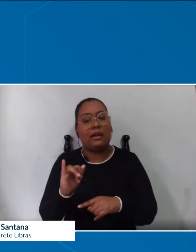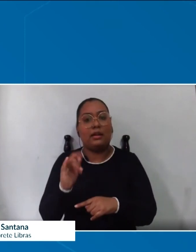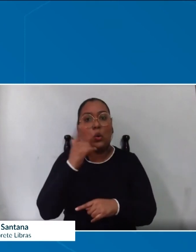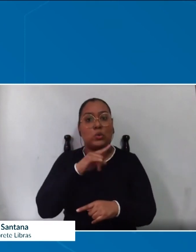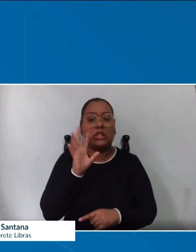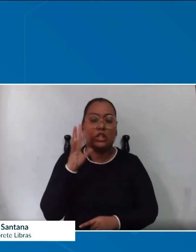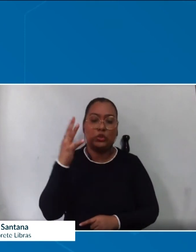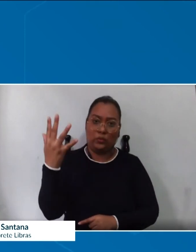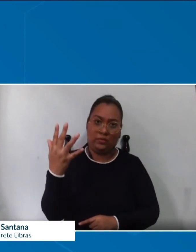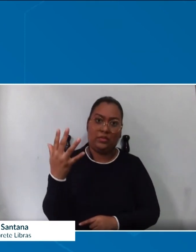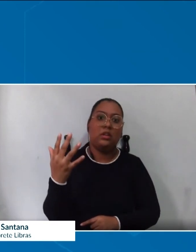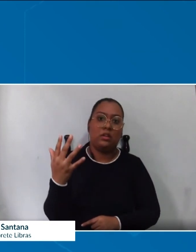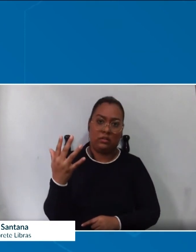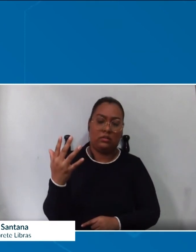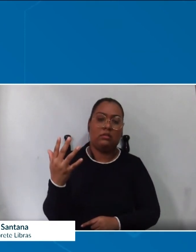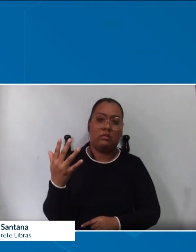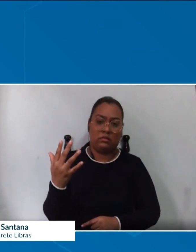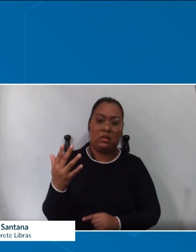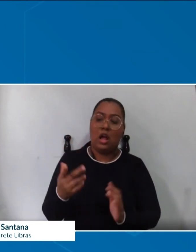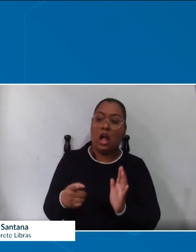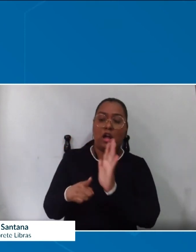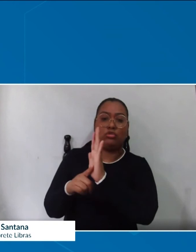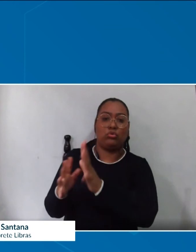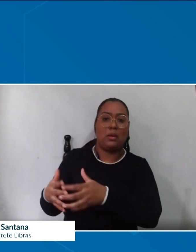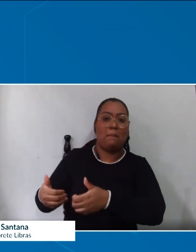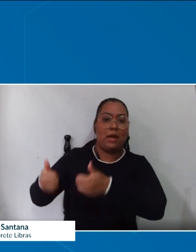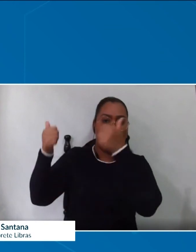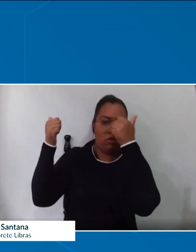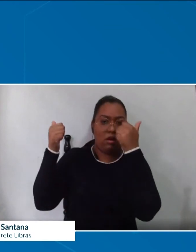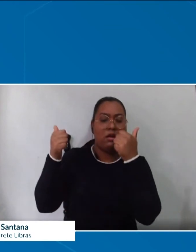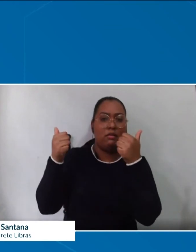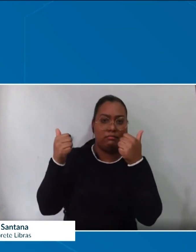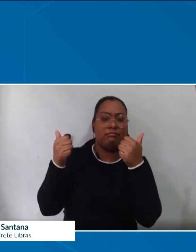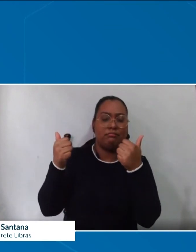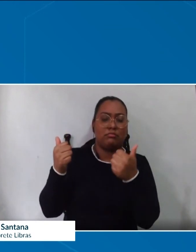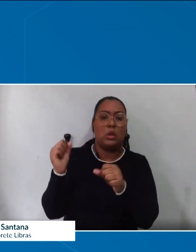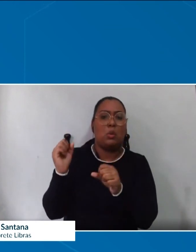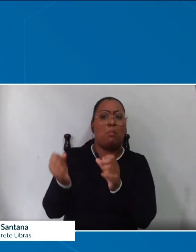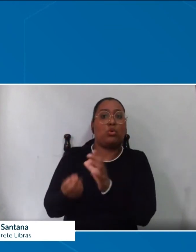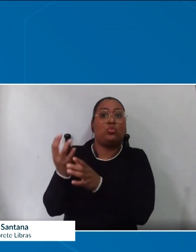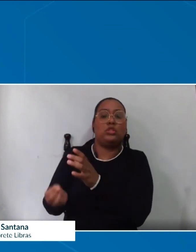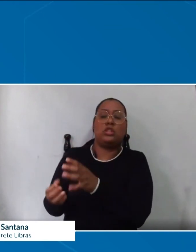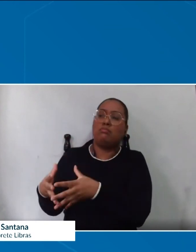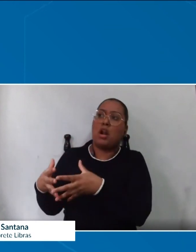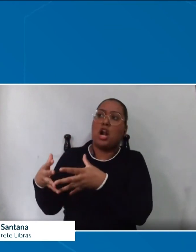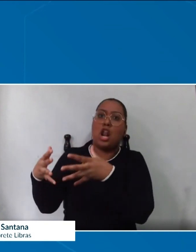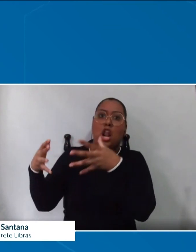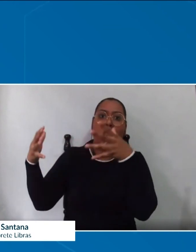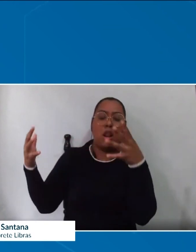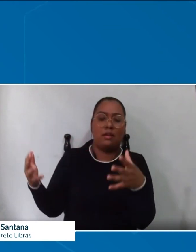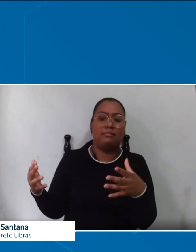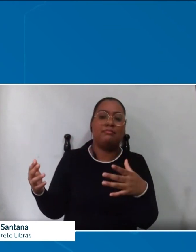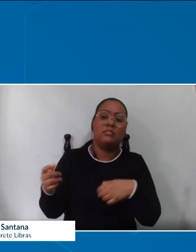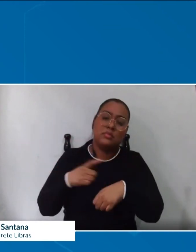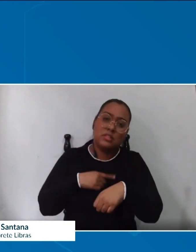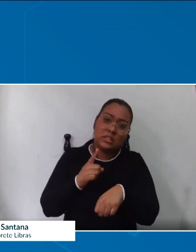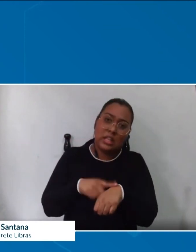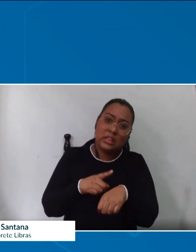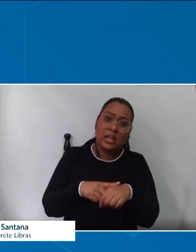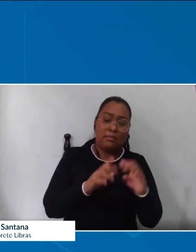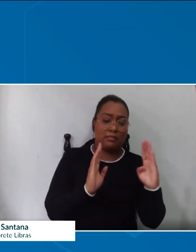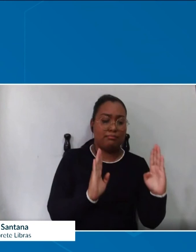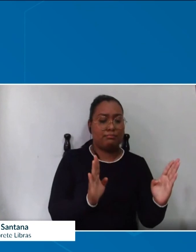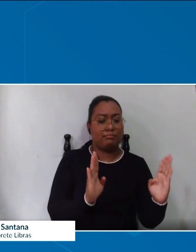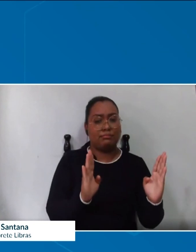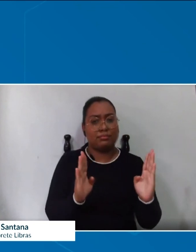fazer o aumento de produção, que a gente chama do scale-up, para poder verificar isso aí. Então, tem várias etapas,